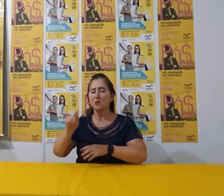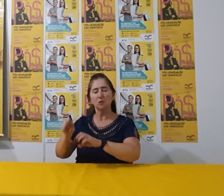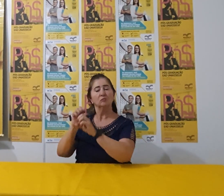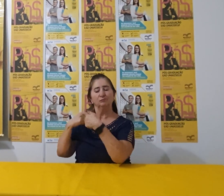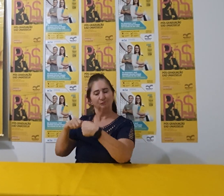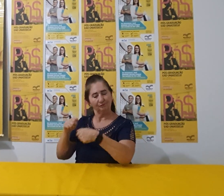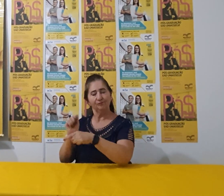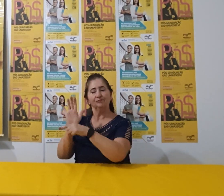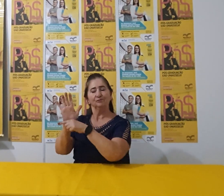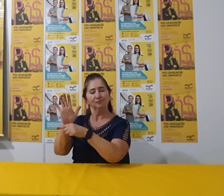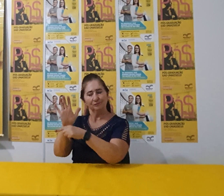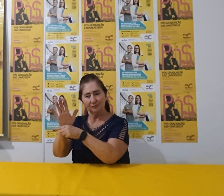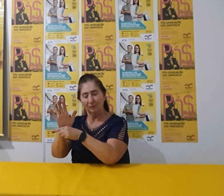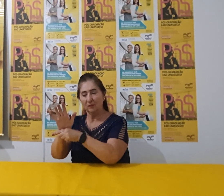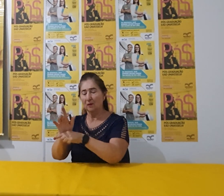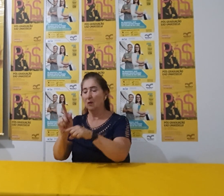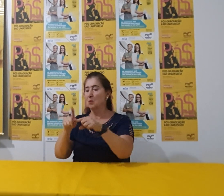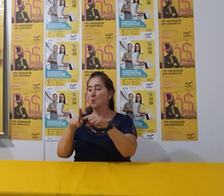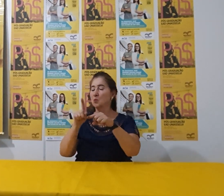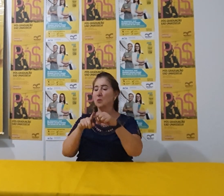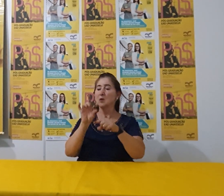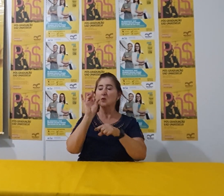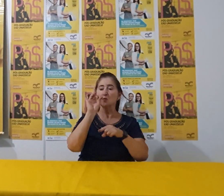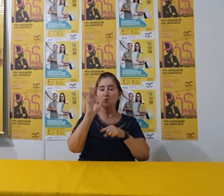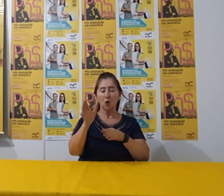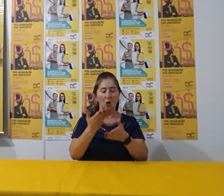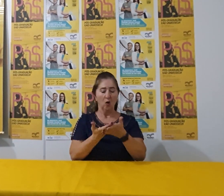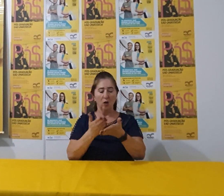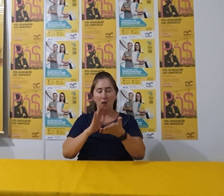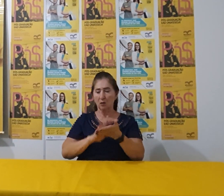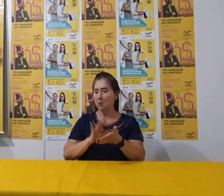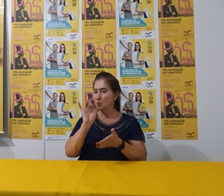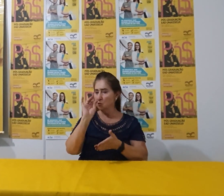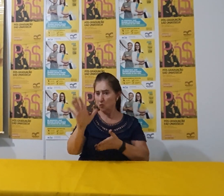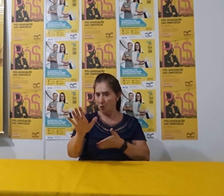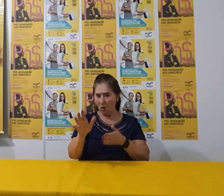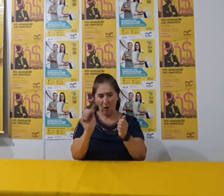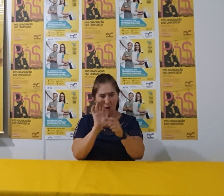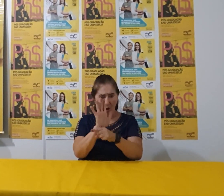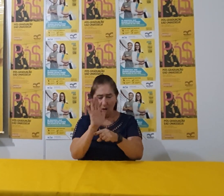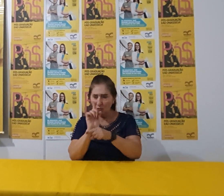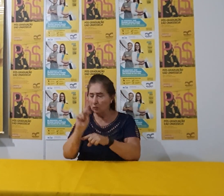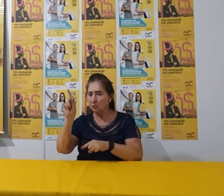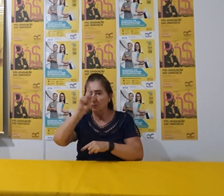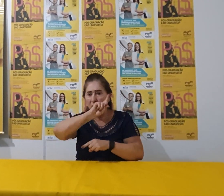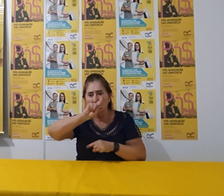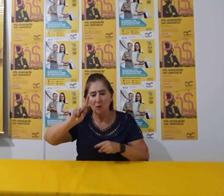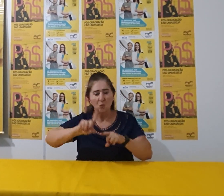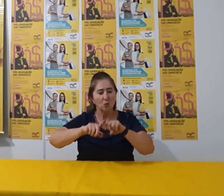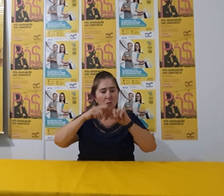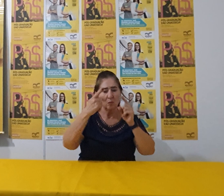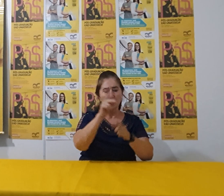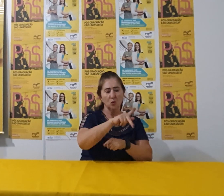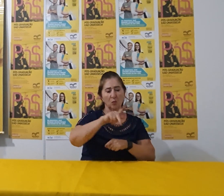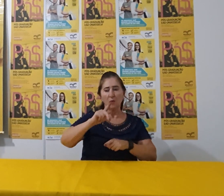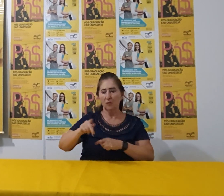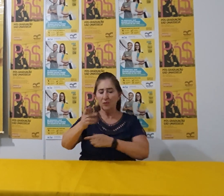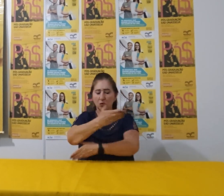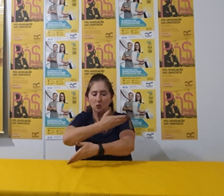dá apenas com a presença do intérprete, mas sim através de todo o engajamento da comunidade